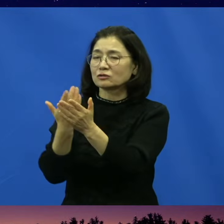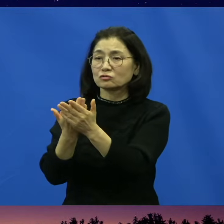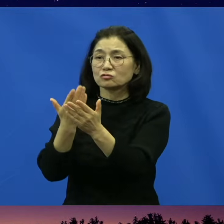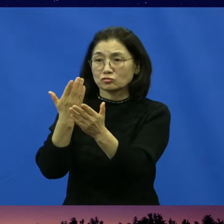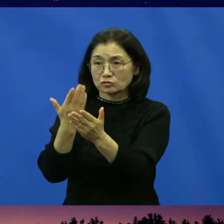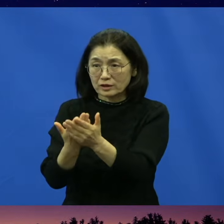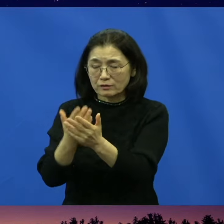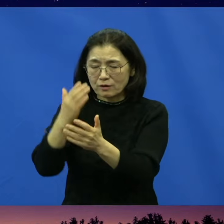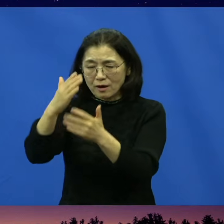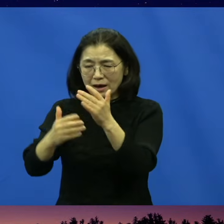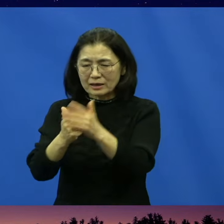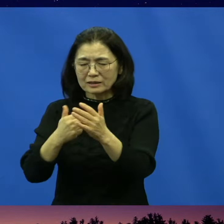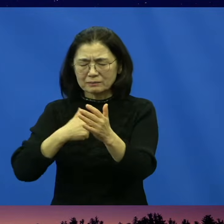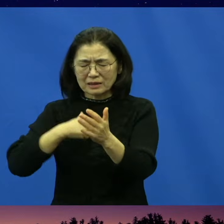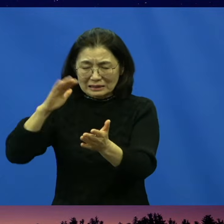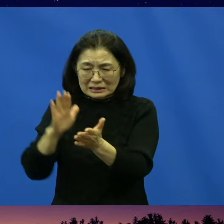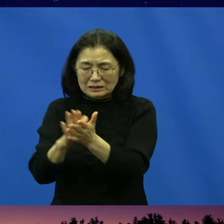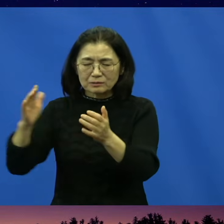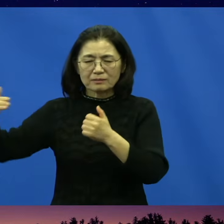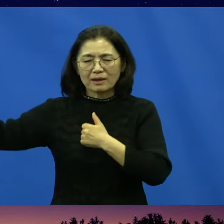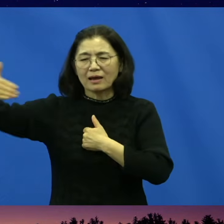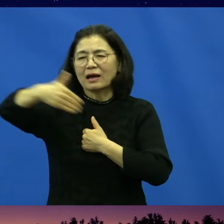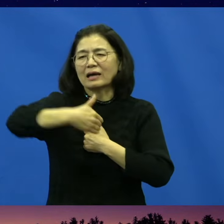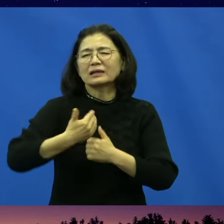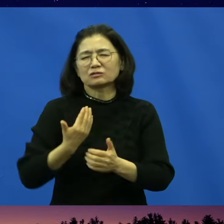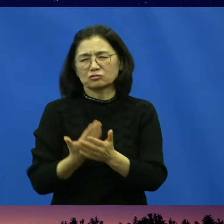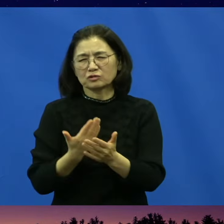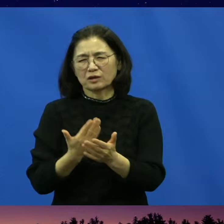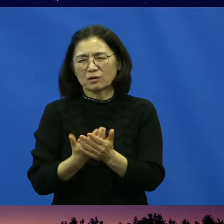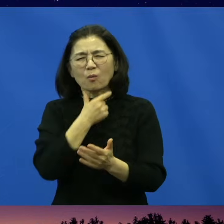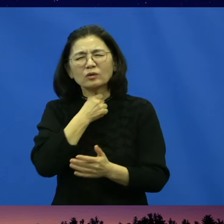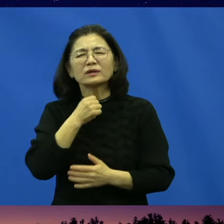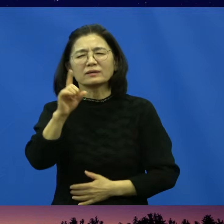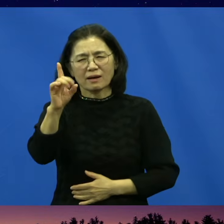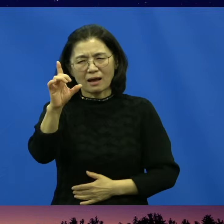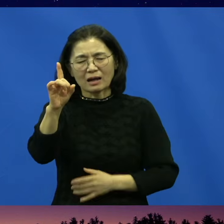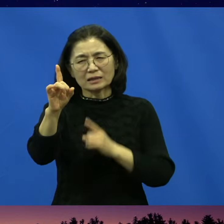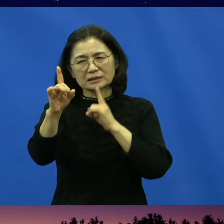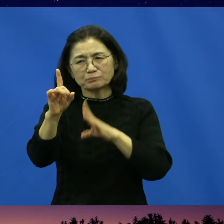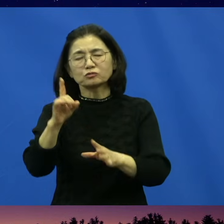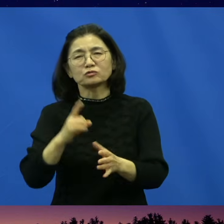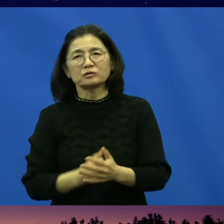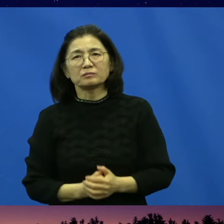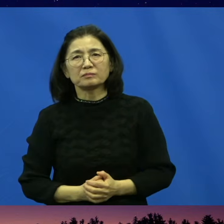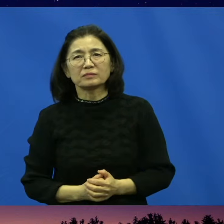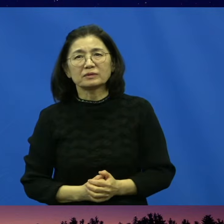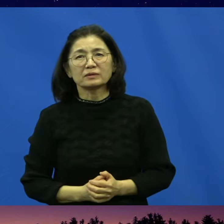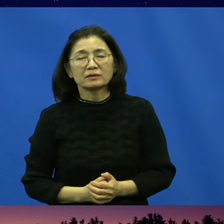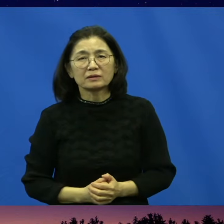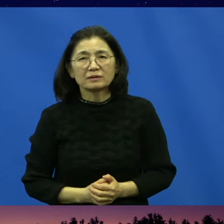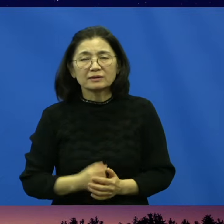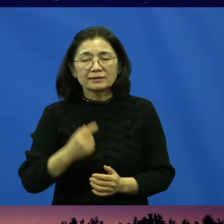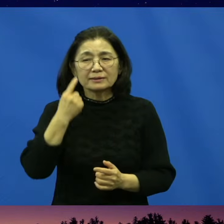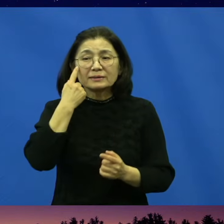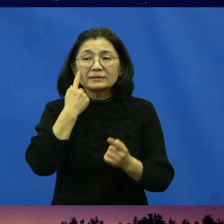안아 주시기를 원하는 것입니다. 여러분, 이것이 무엇입니까? 이것이 상한 심령이,